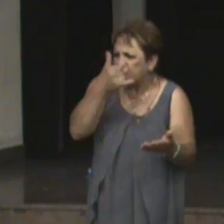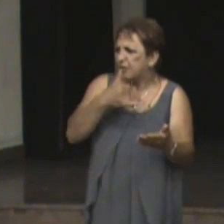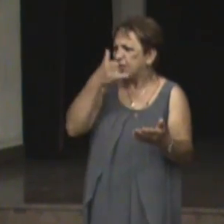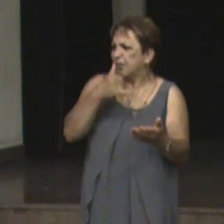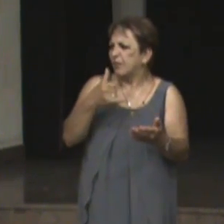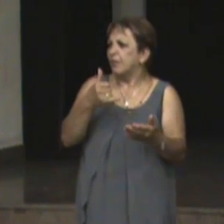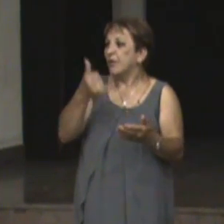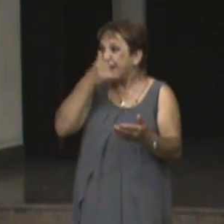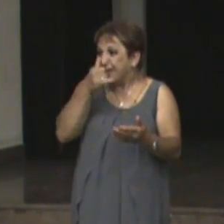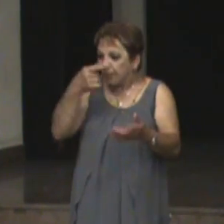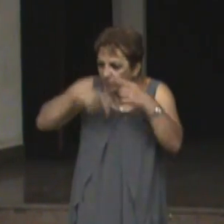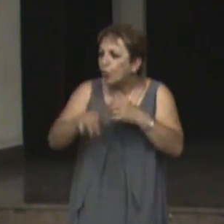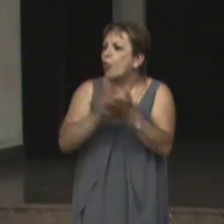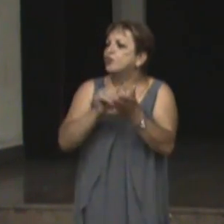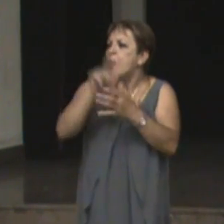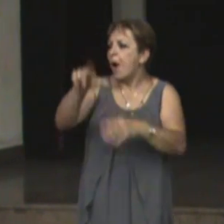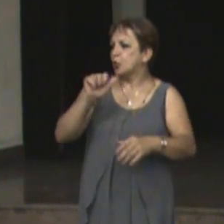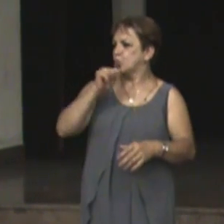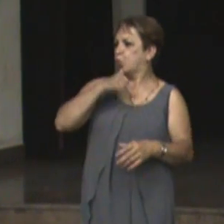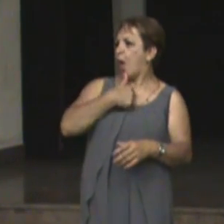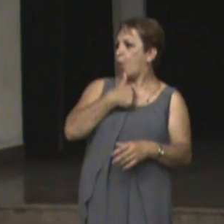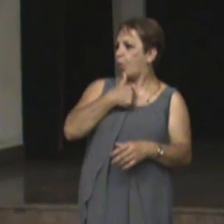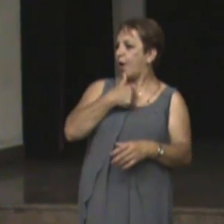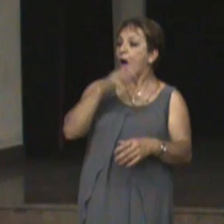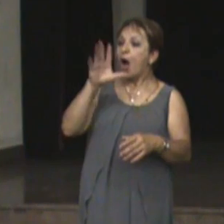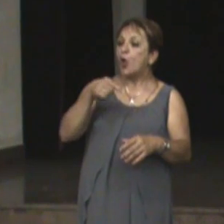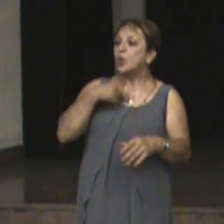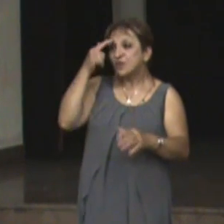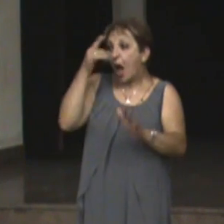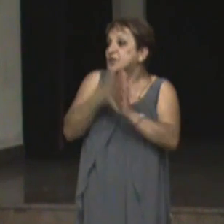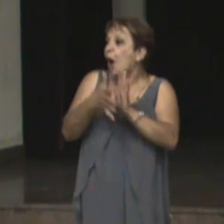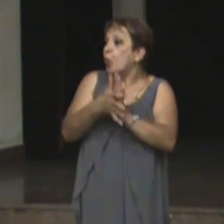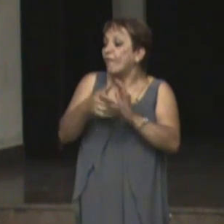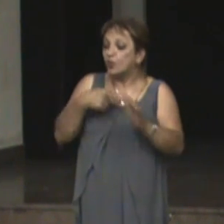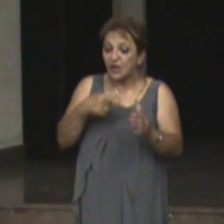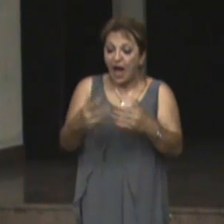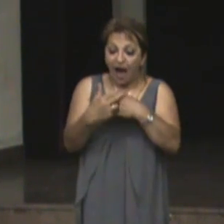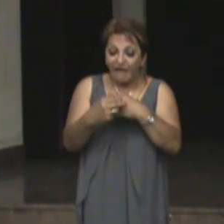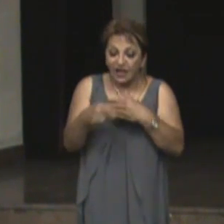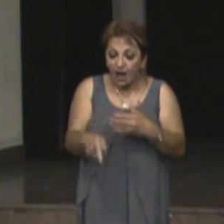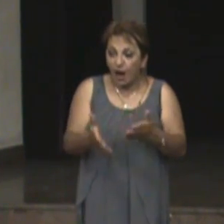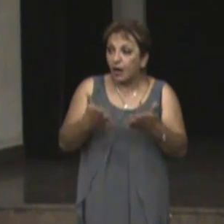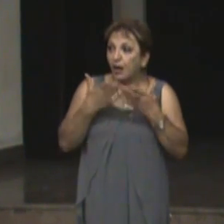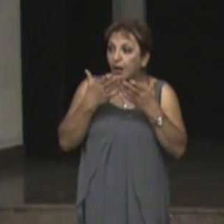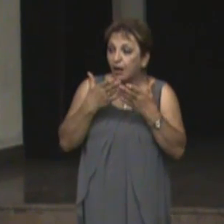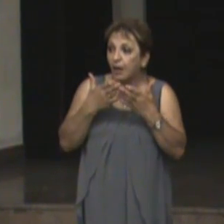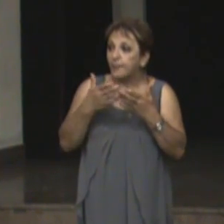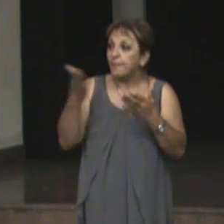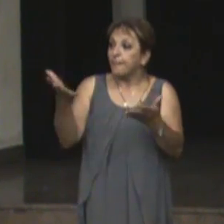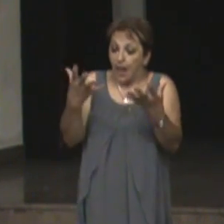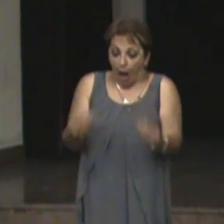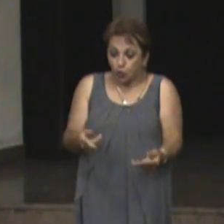ավելի չեմ ուզում կապցուլանում։ Բայց հետո ինձ բռնացնում եմ այն մտքի վրա, որ ես ավետարանը, կարգամնոր կտակարանը